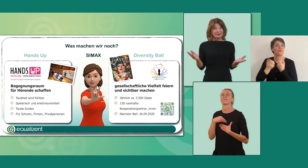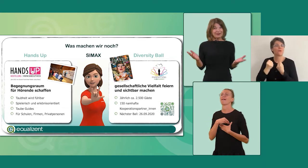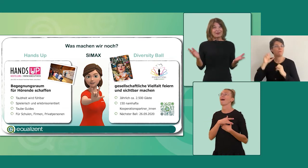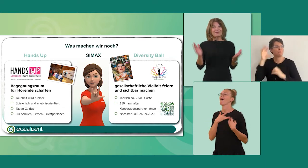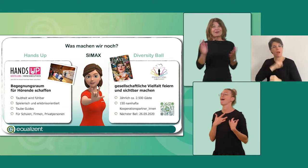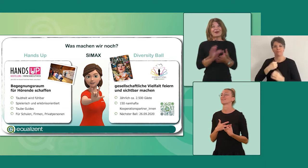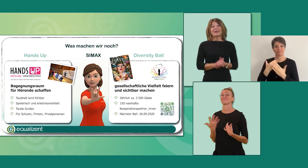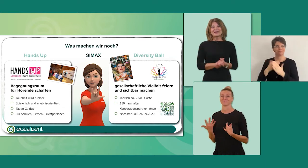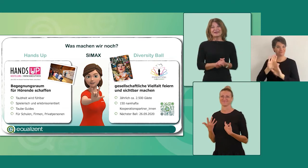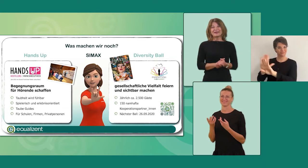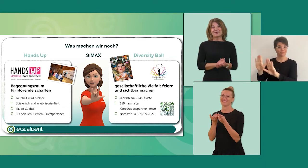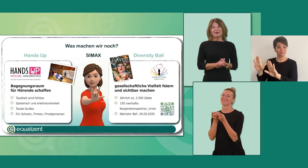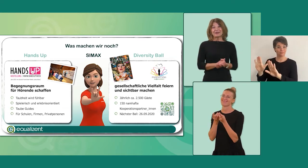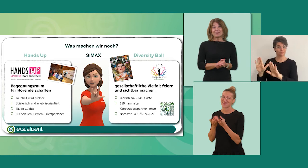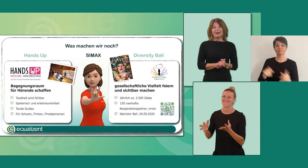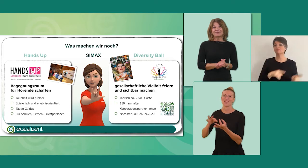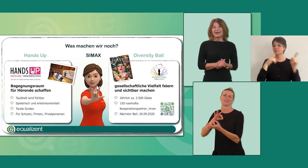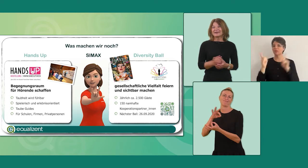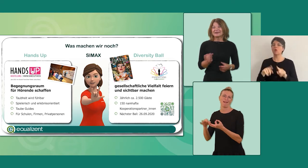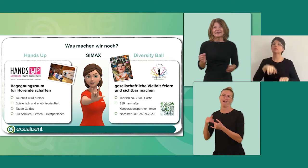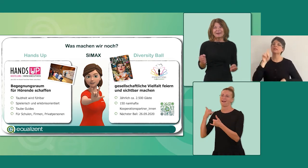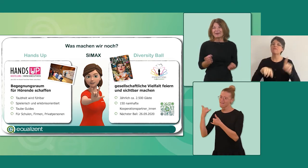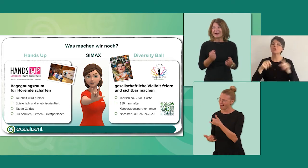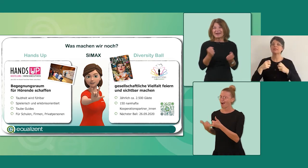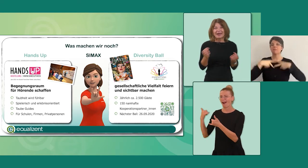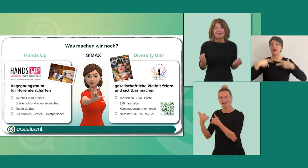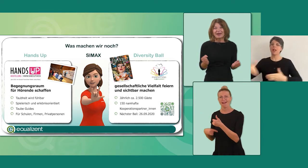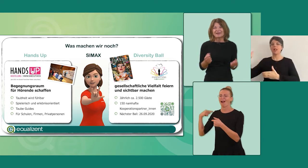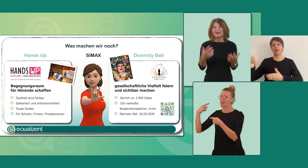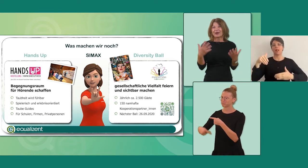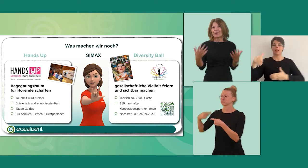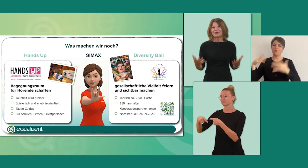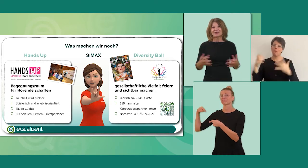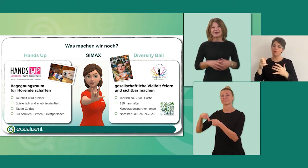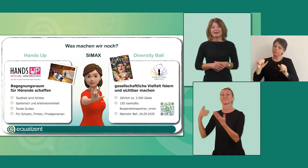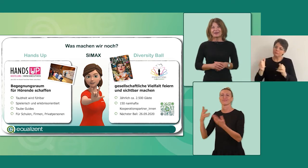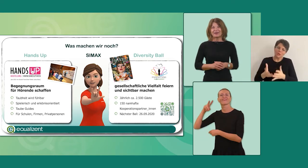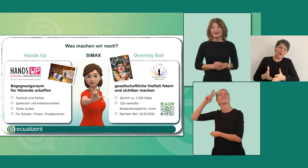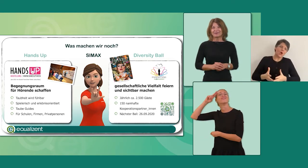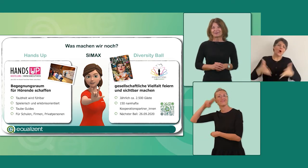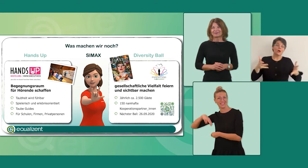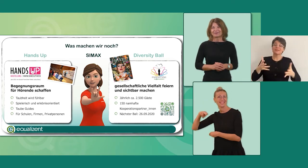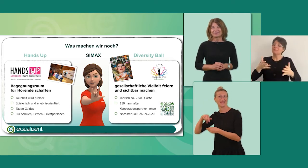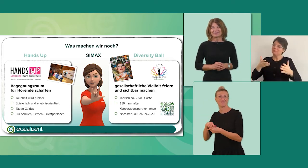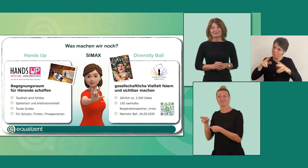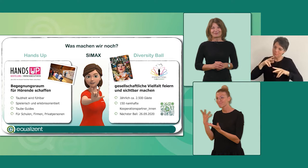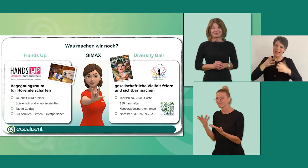Und wir organisieren den Diversity Ball. Es ist der barrierefreiste Großevent in Wien.